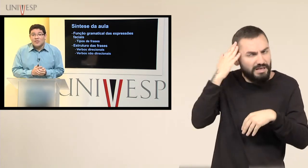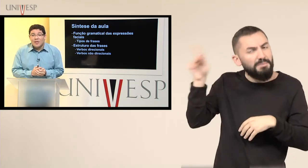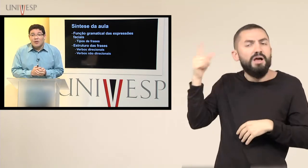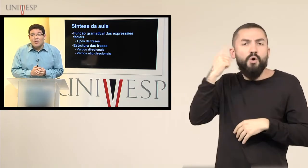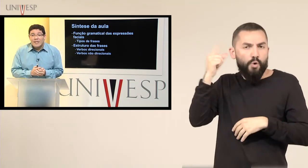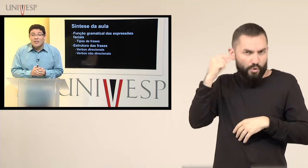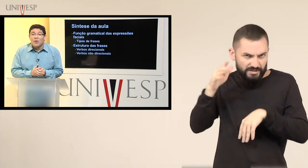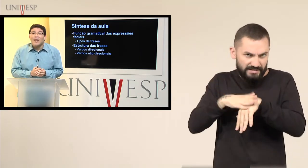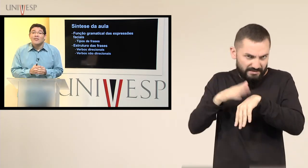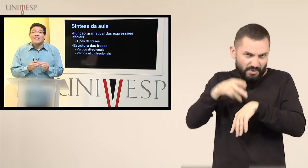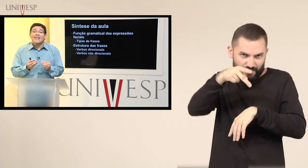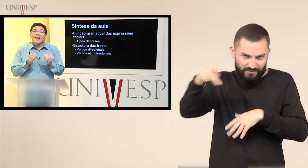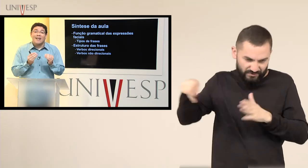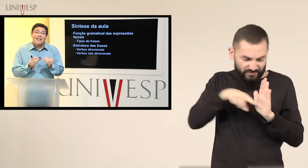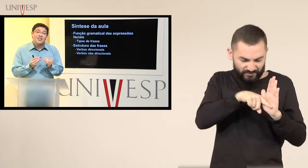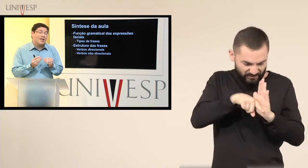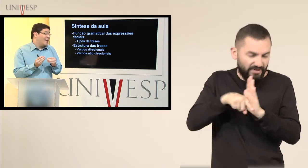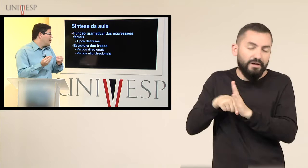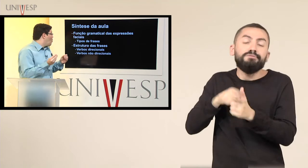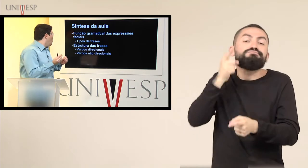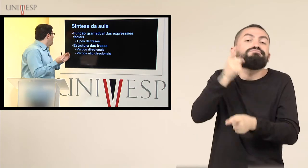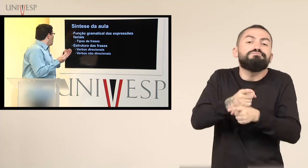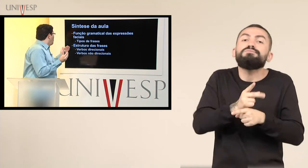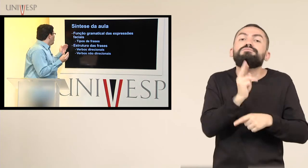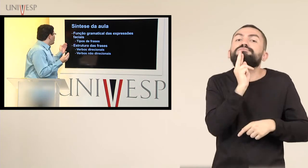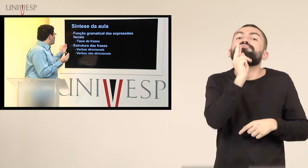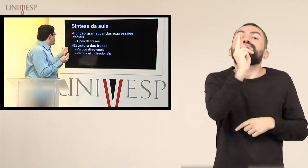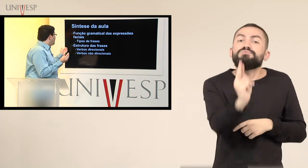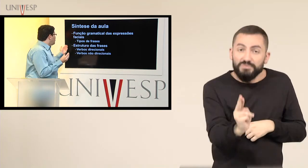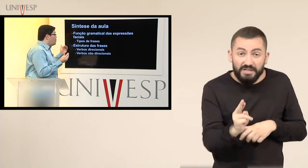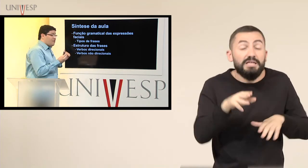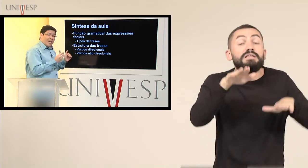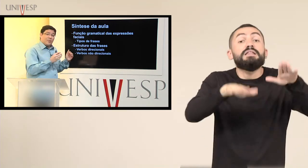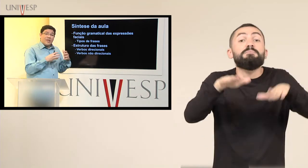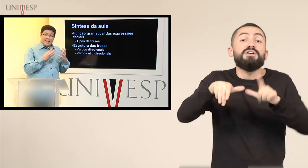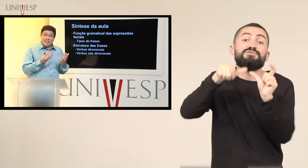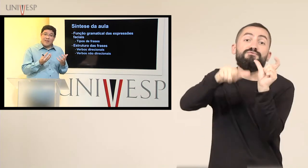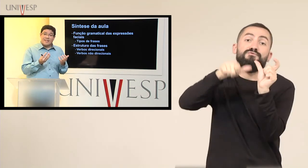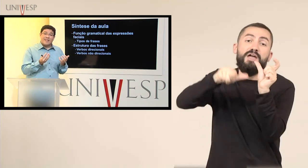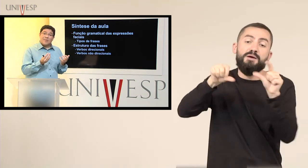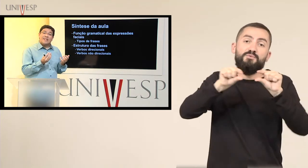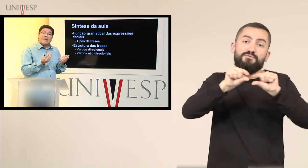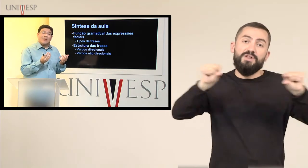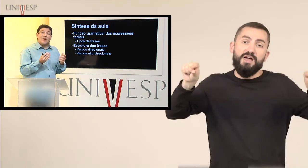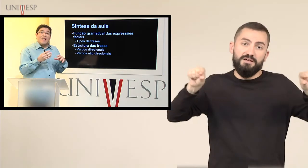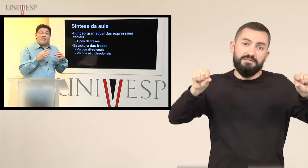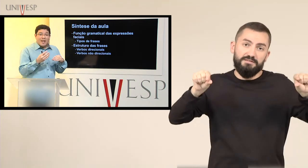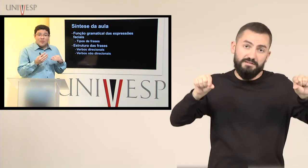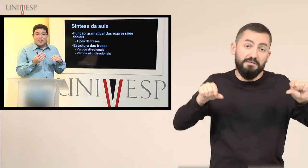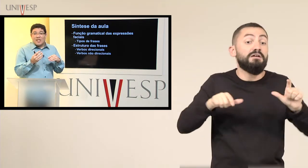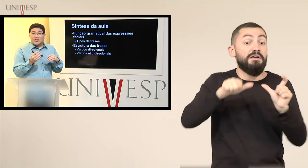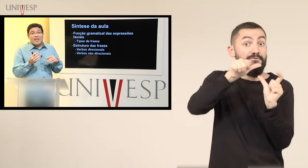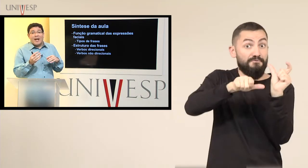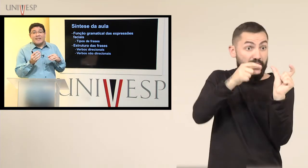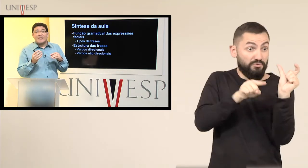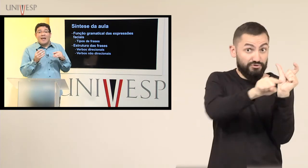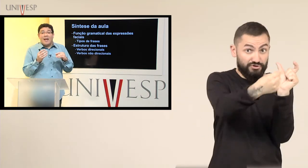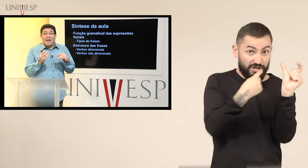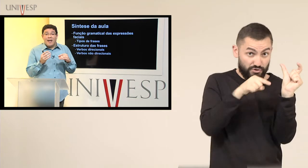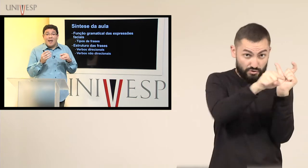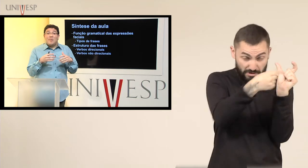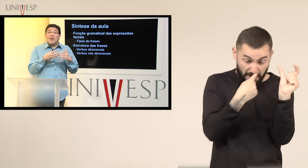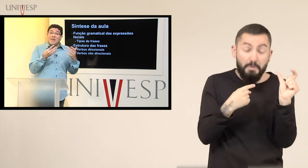da professora Ronice Quadros, está relacionada com o tipo de verbo que essas frases apresentam. Verbos